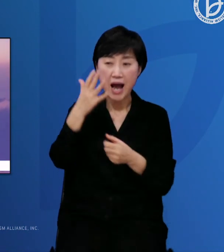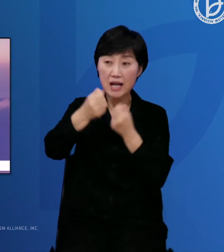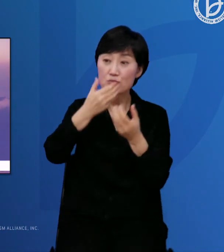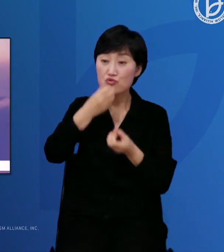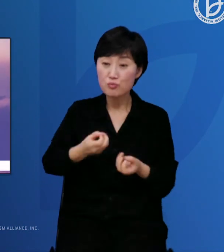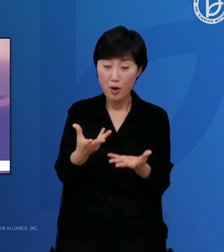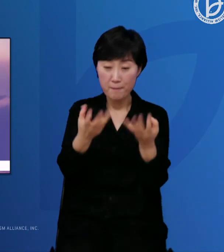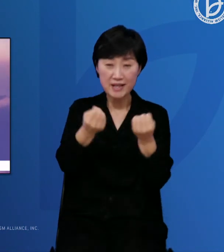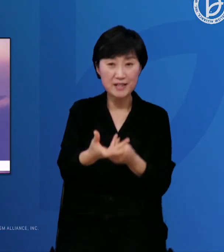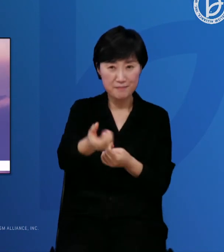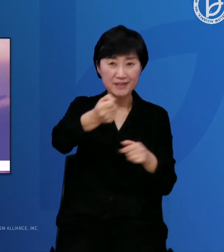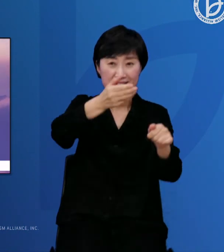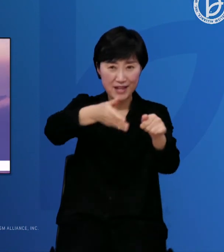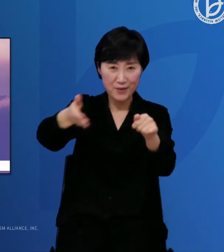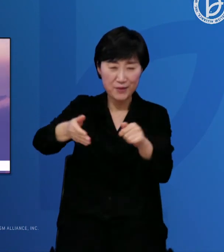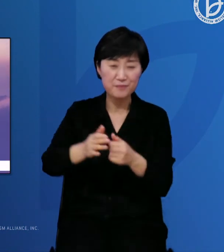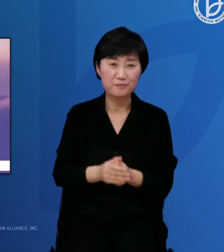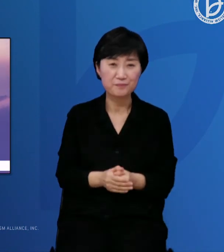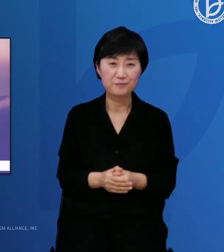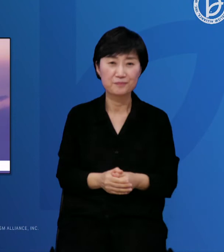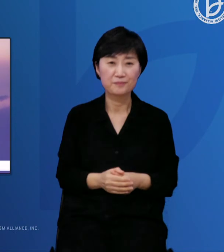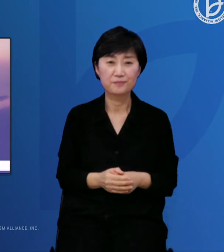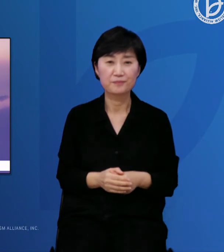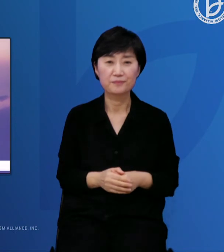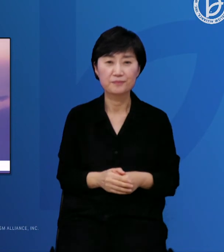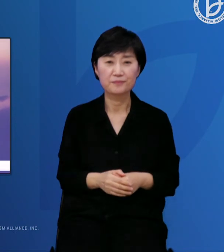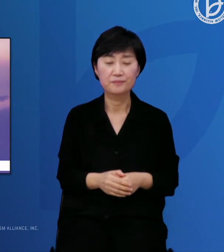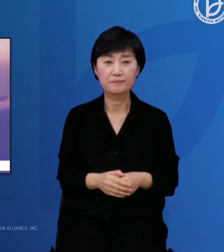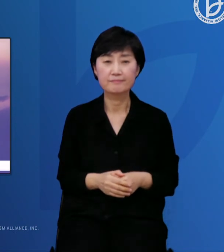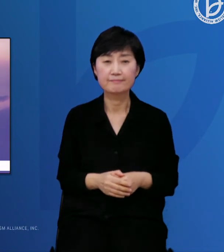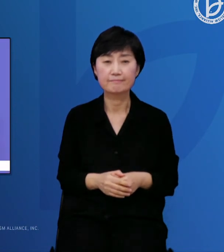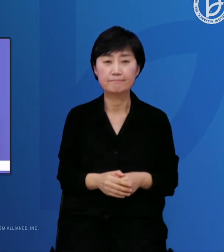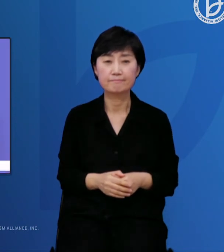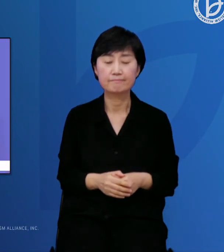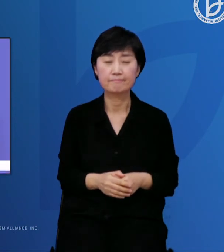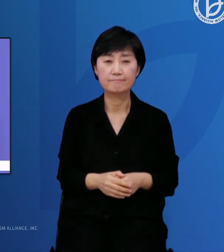많이 받으세요. 안녕.